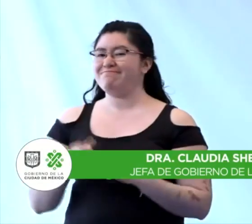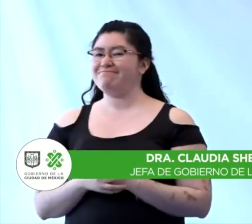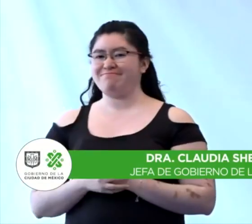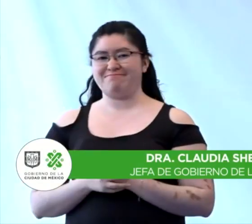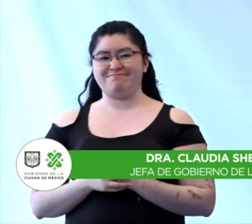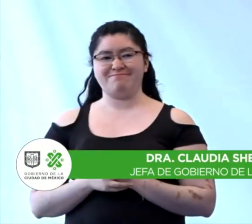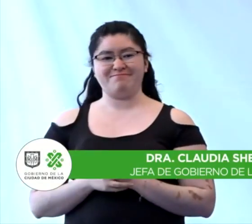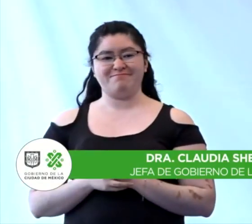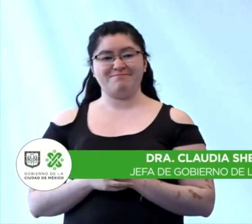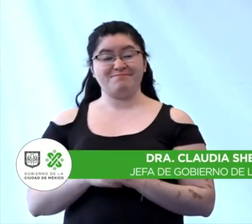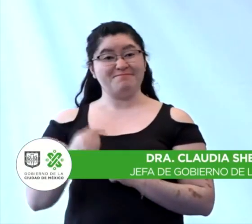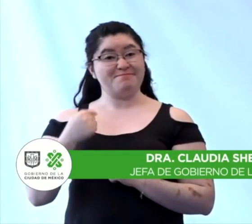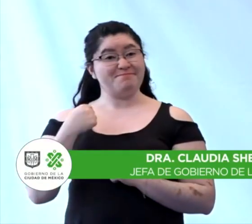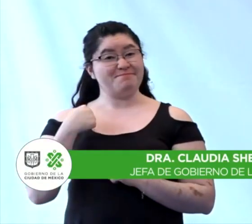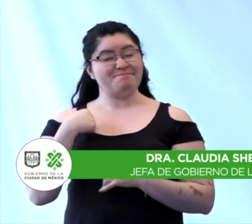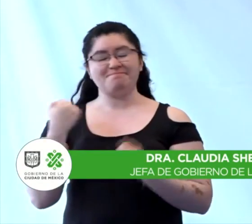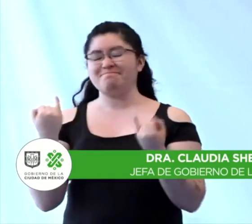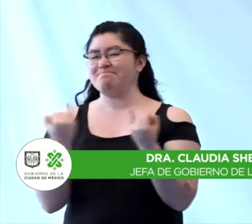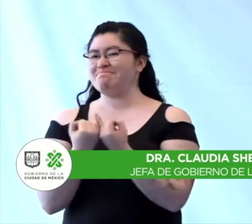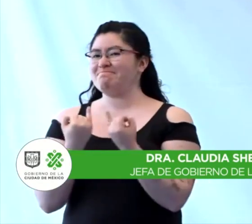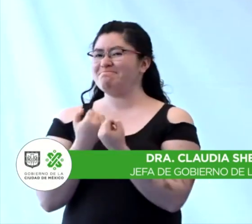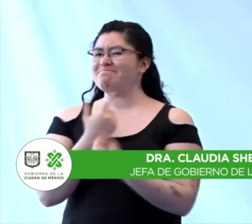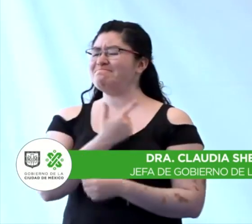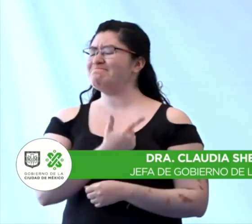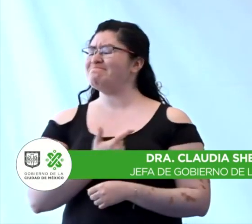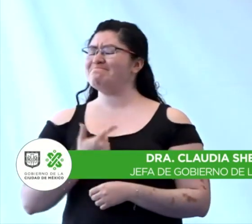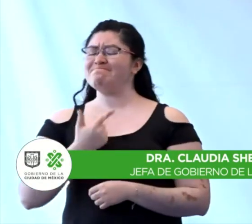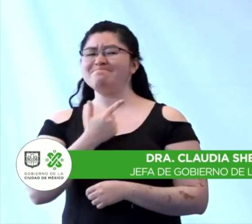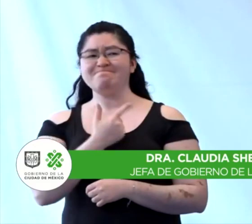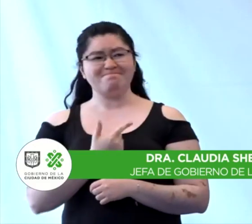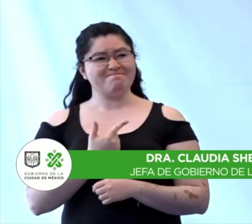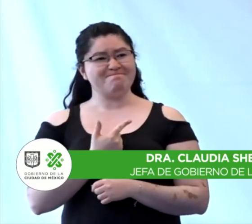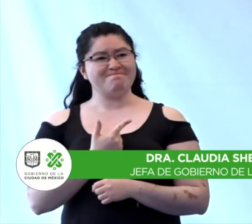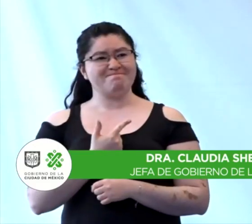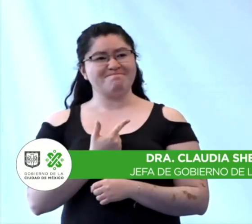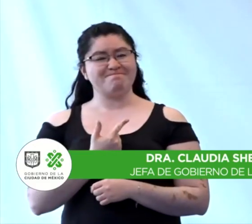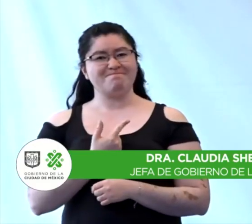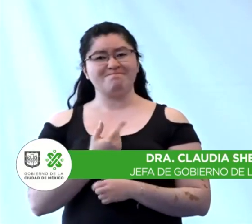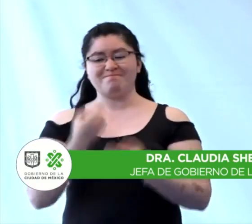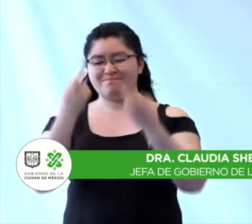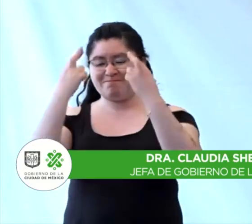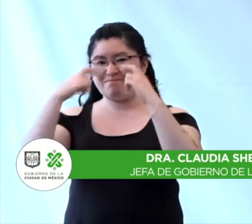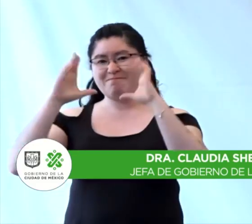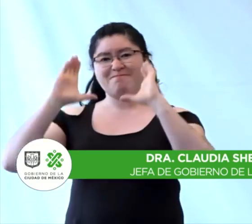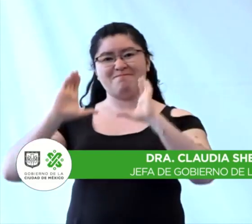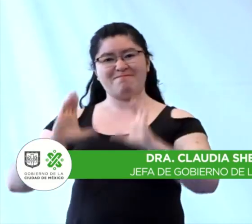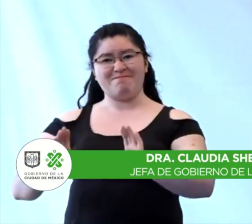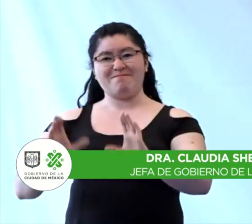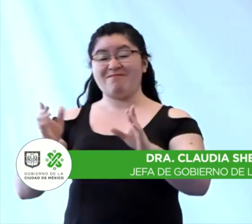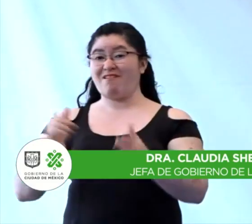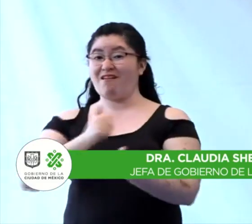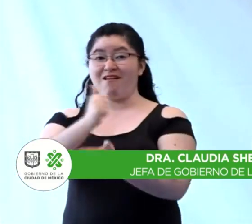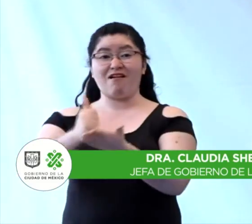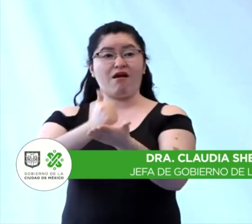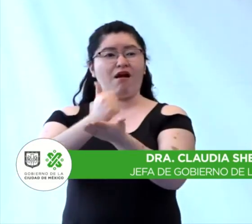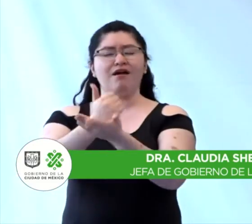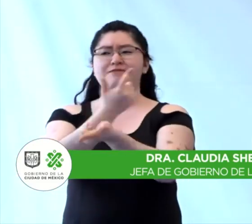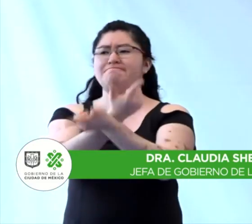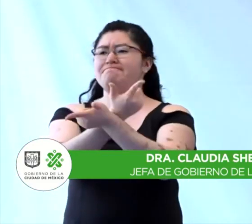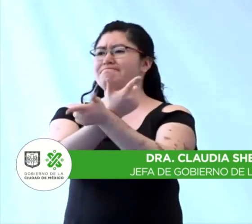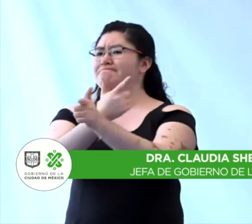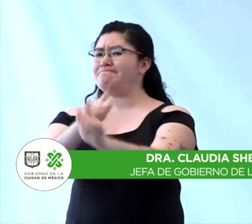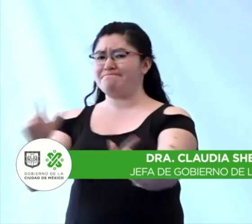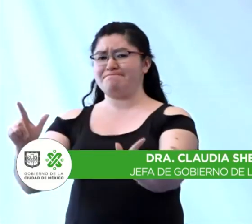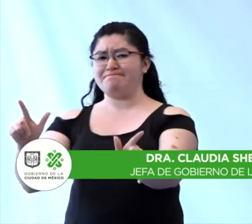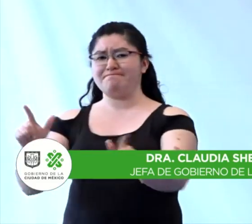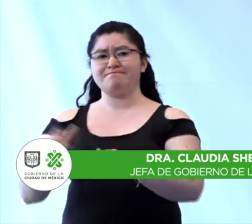da también un enorme gusto representar a esta ciudad libre,